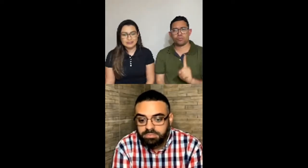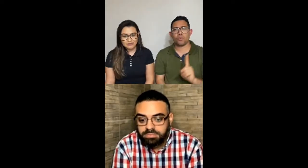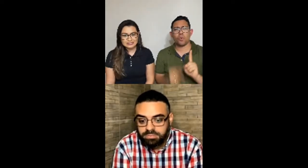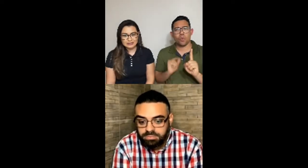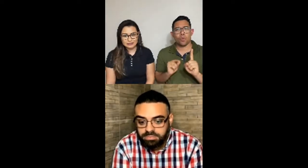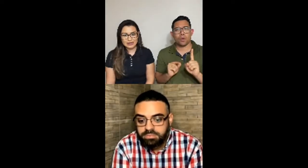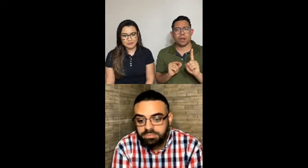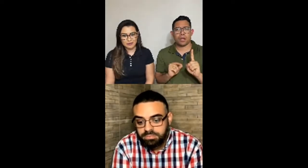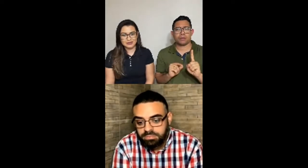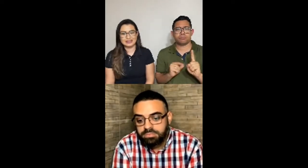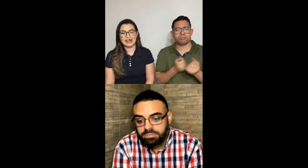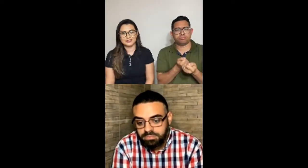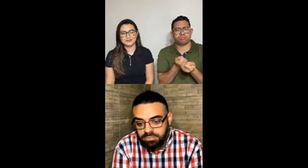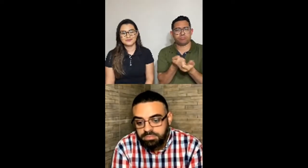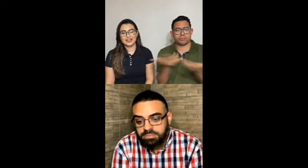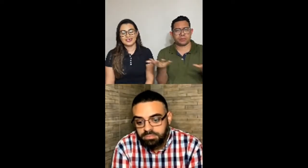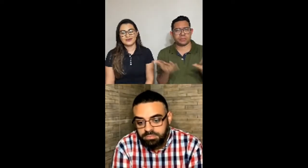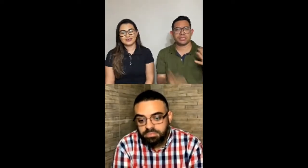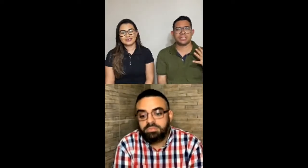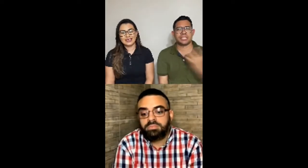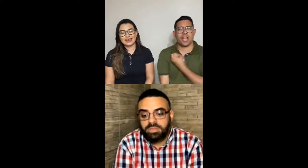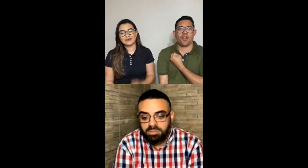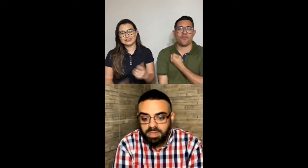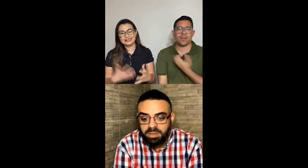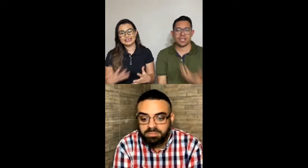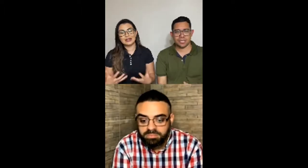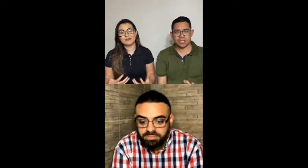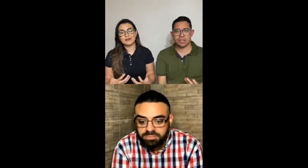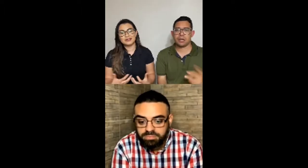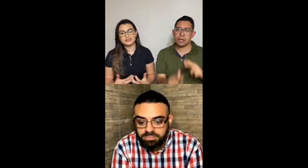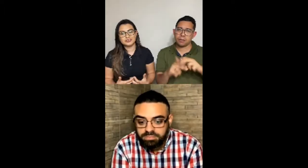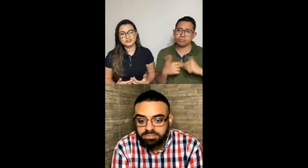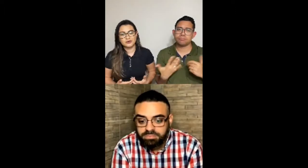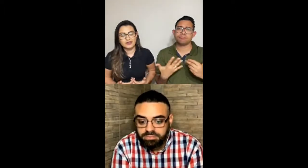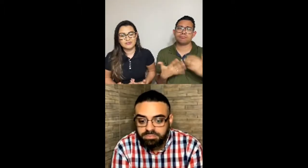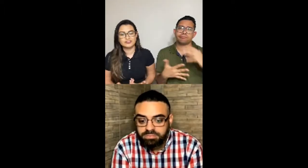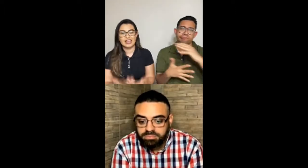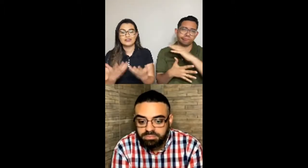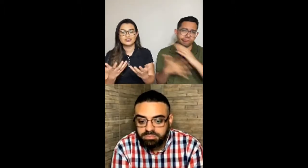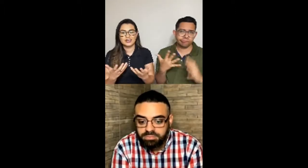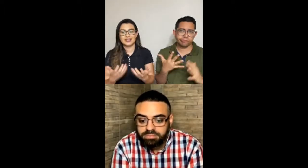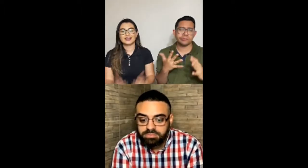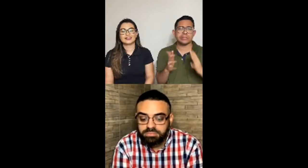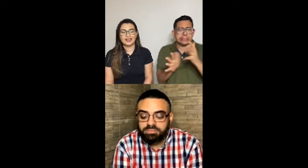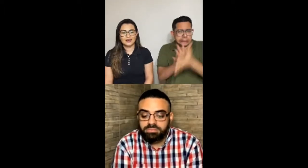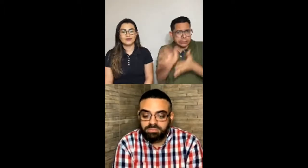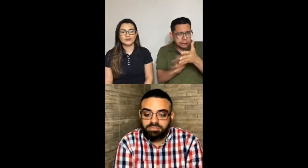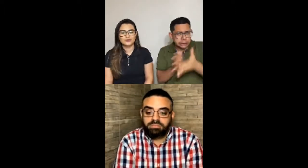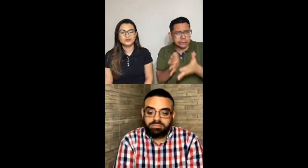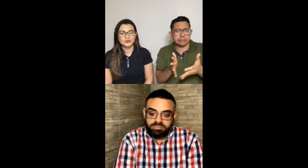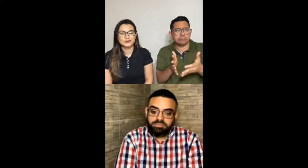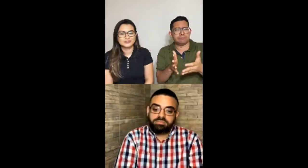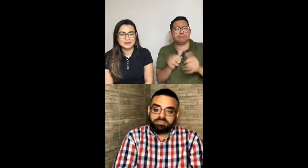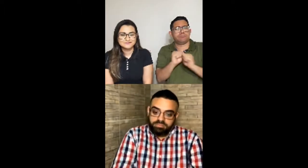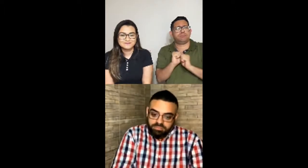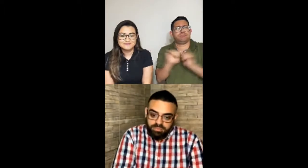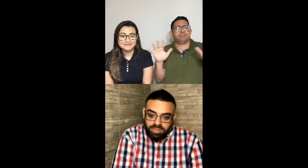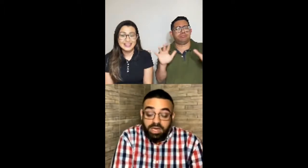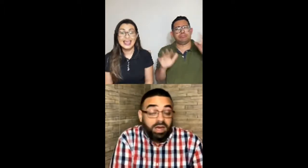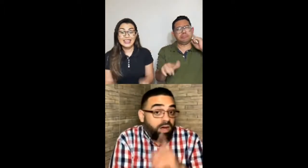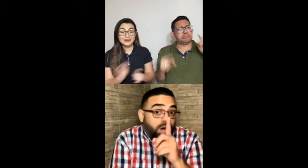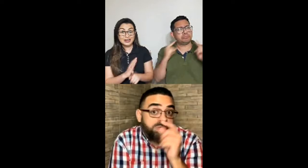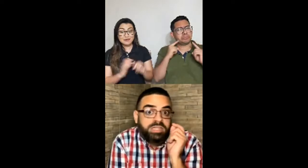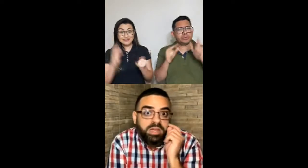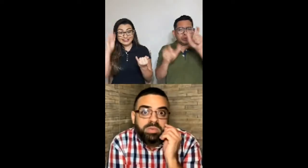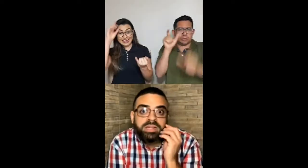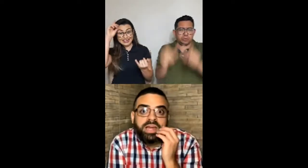trazer salvação, né, para a humanidade. Eu acho que a língua de sinais, ela permite isso, que o evangelho chegue até os surdos, né?